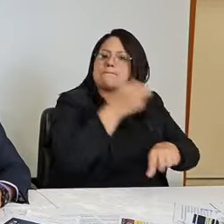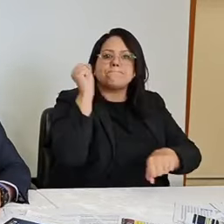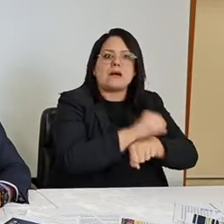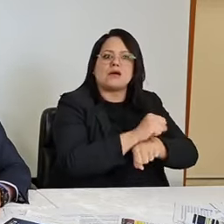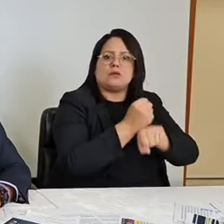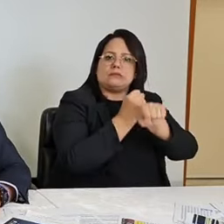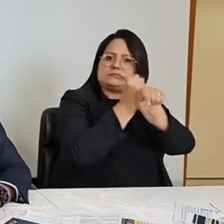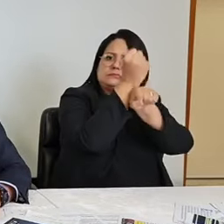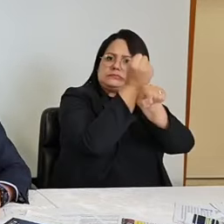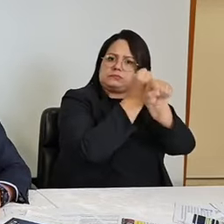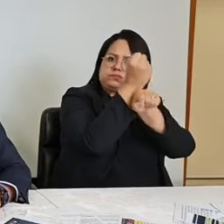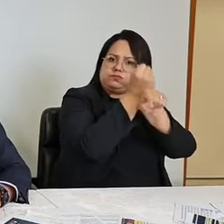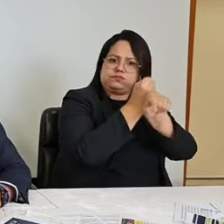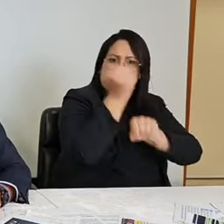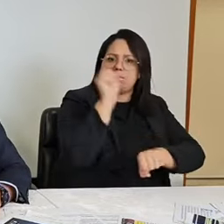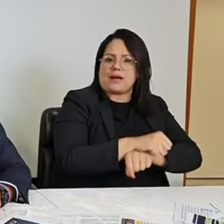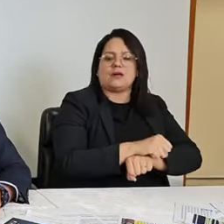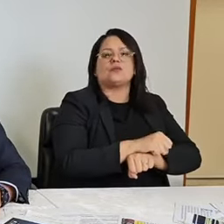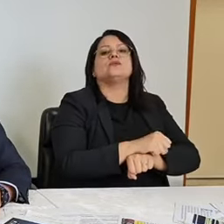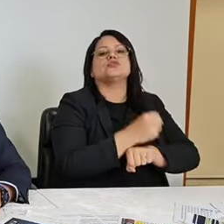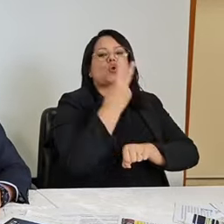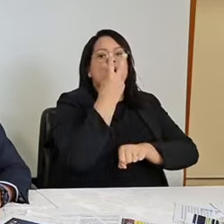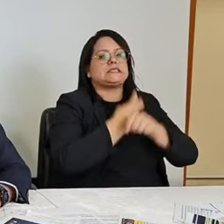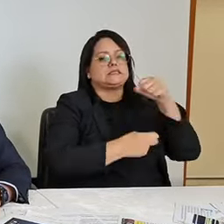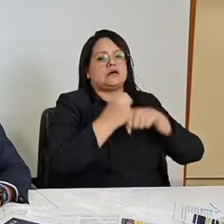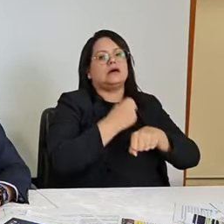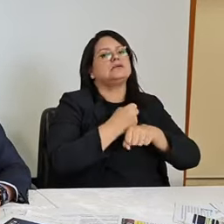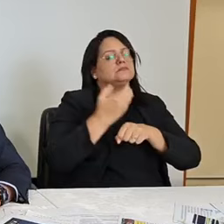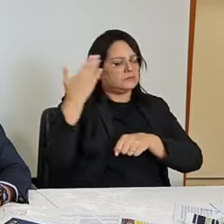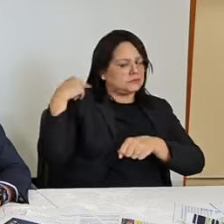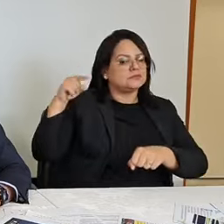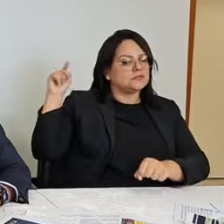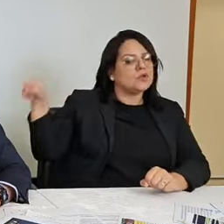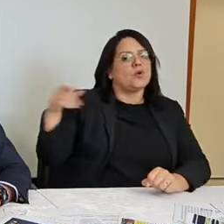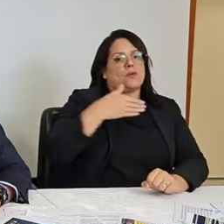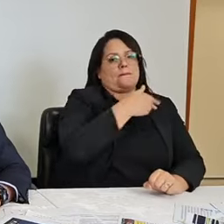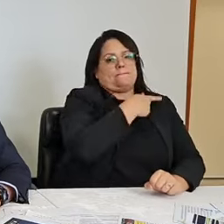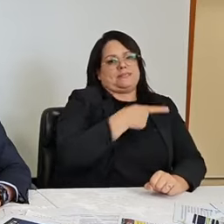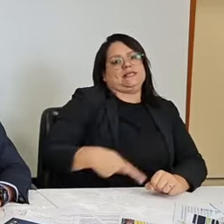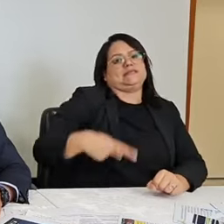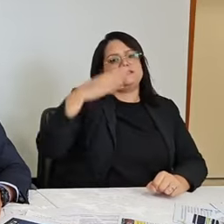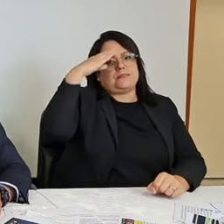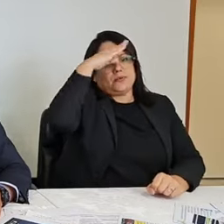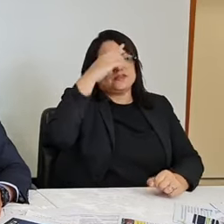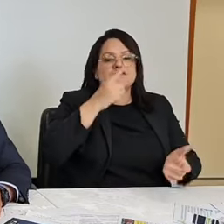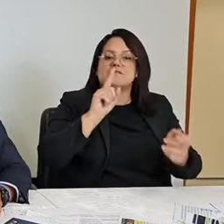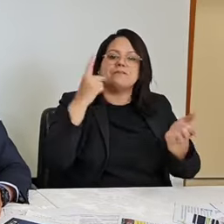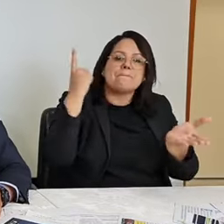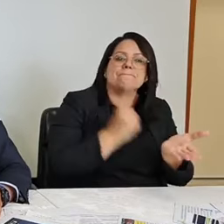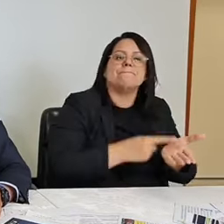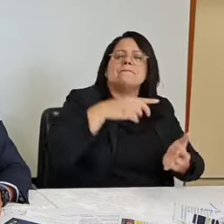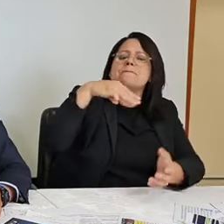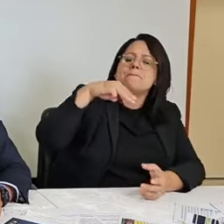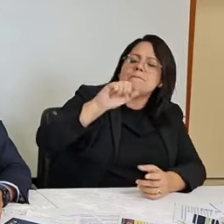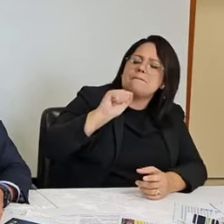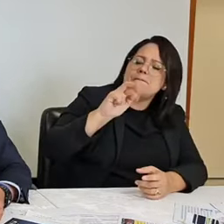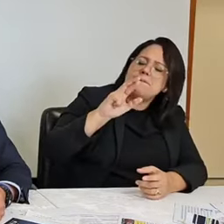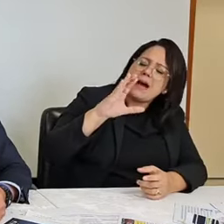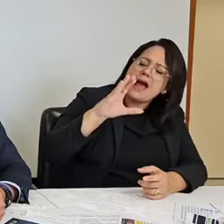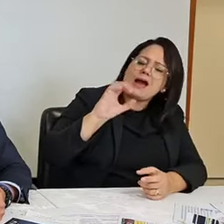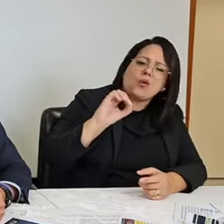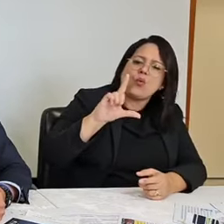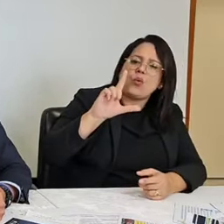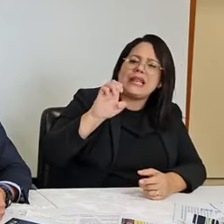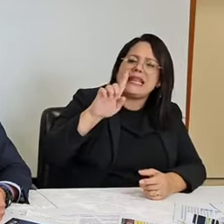cerca de 2 anos atrás, quando o atual governo, em parceria com o Congresso, fizeram um marco legal. E o que é um marco legal, presidente? Não é nem